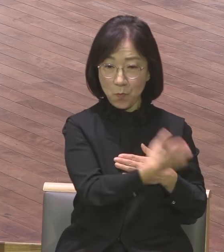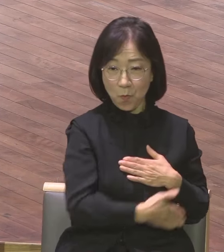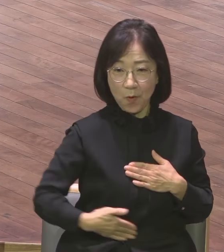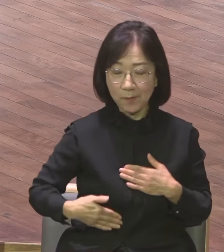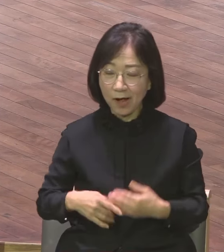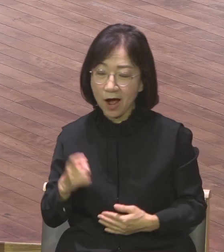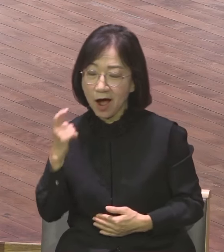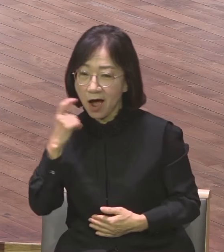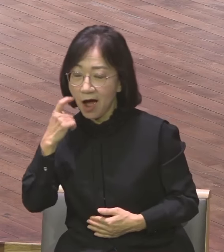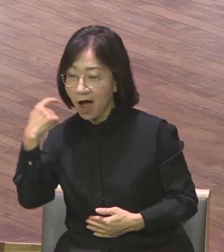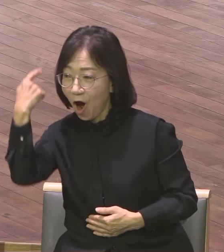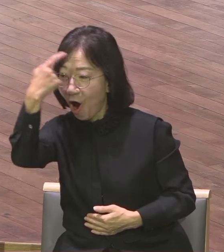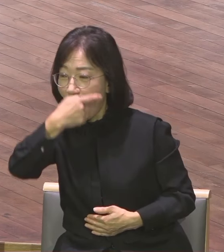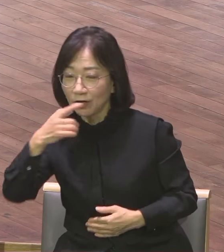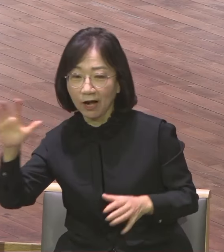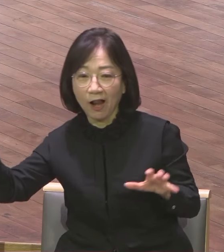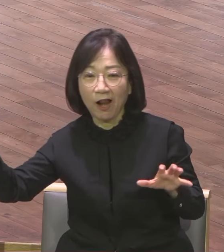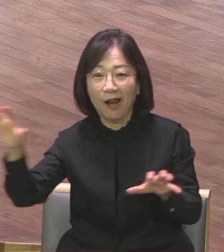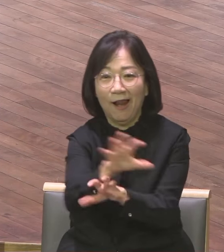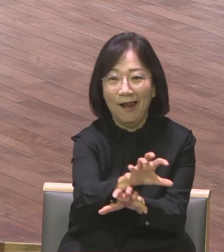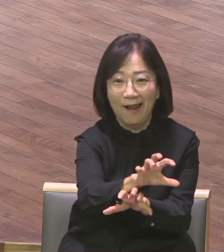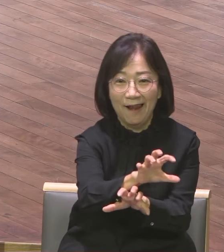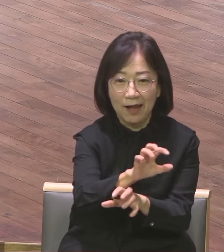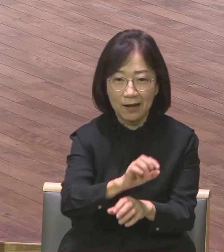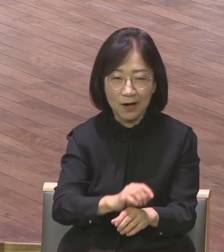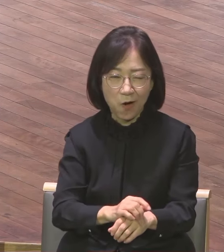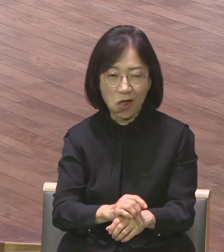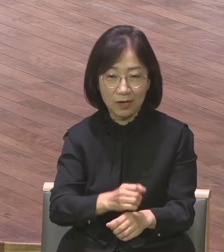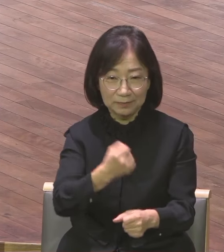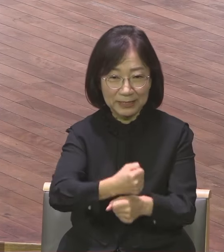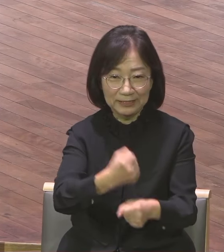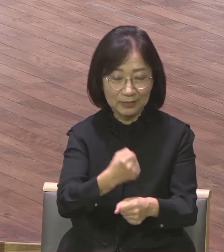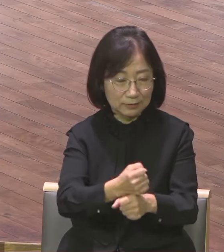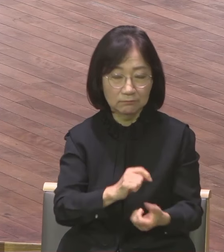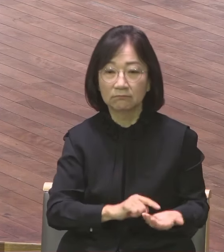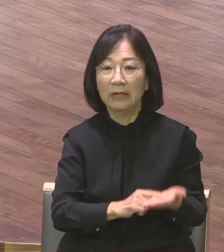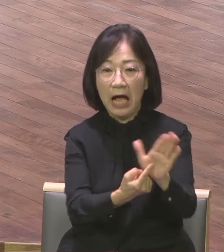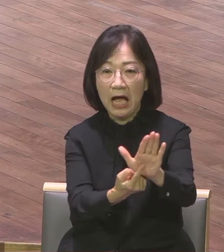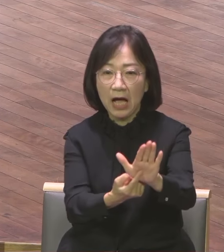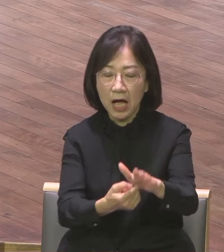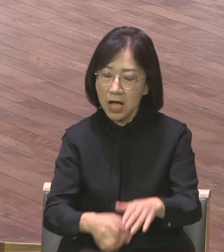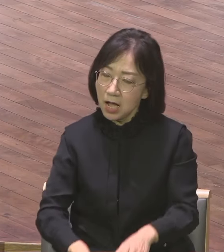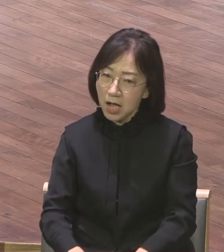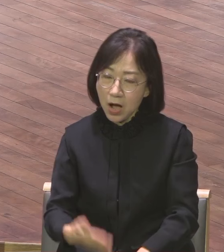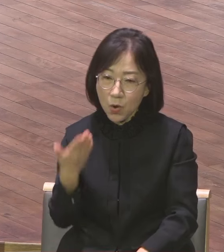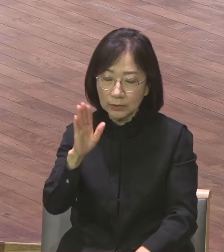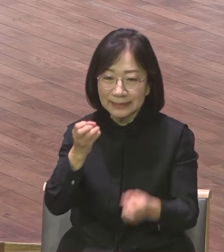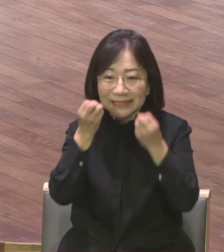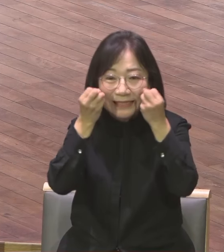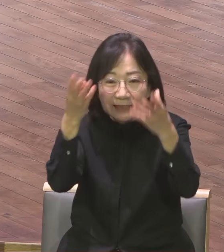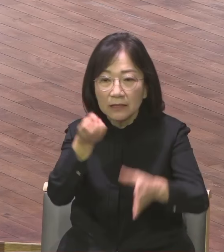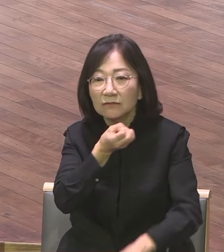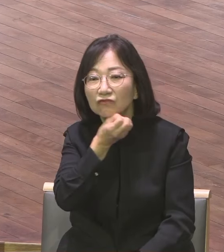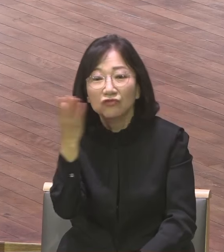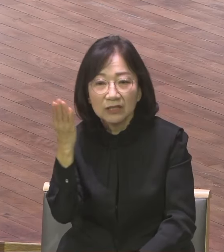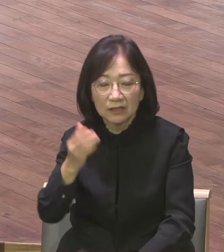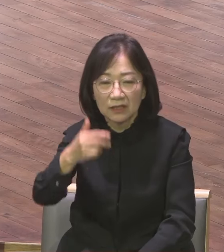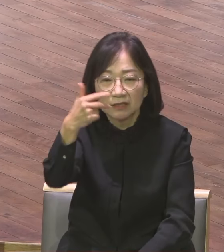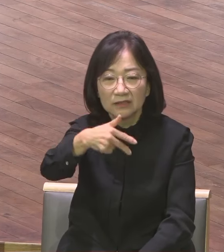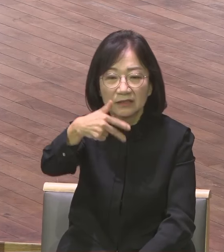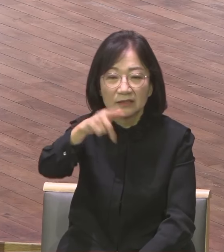그렇게 사회 문제가 되고 있죠. 요걸 딥페이크를 신종 짝퉁이라 그렇게 말을